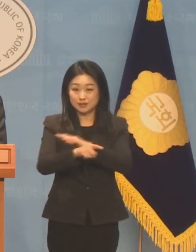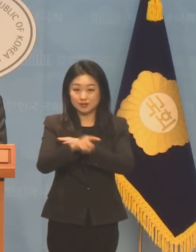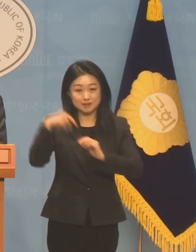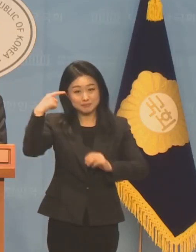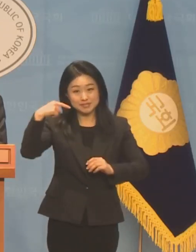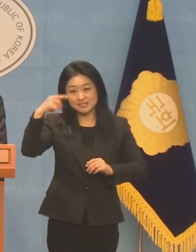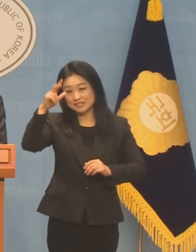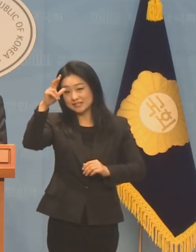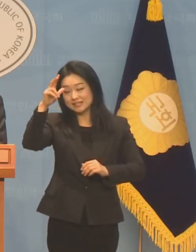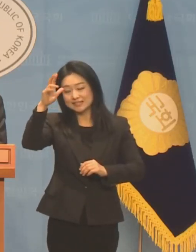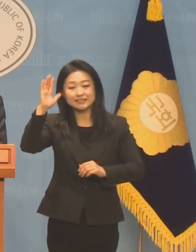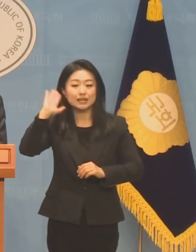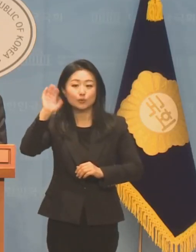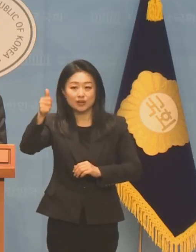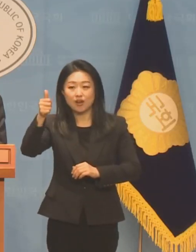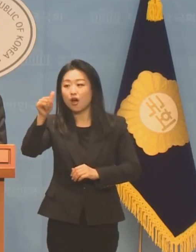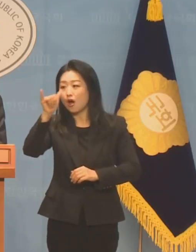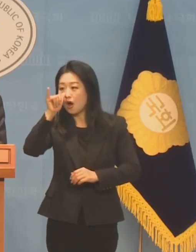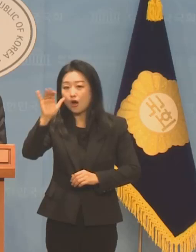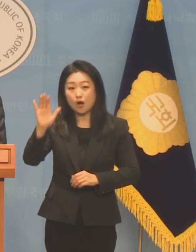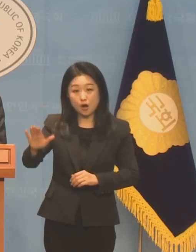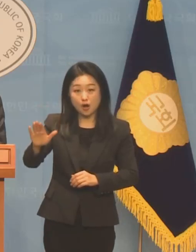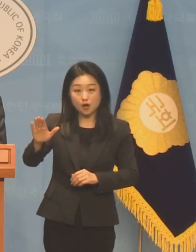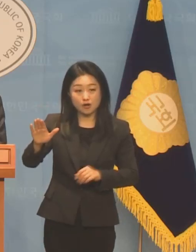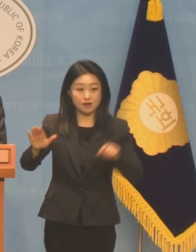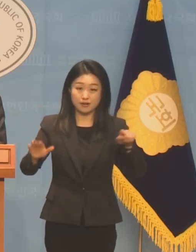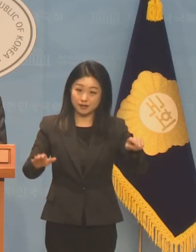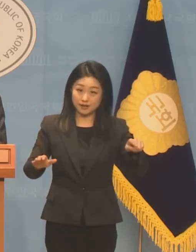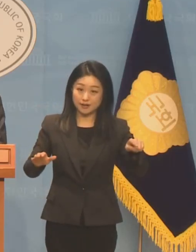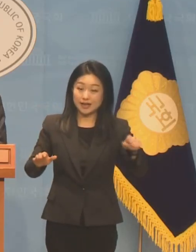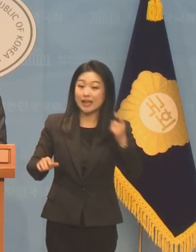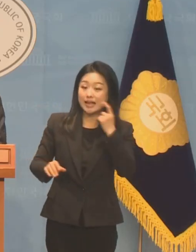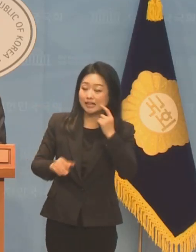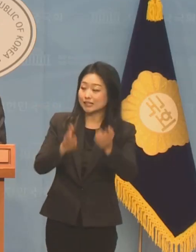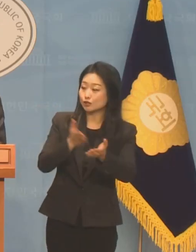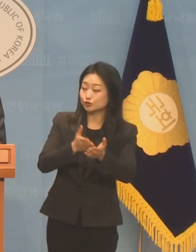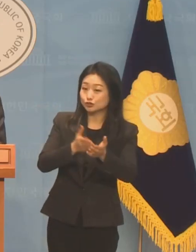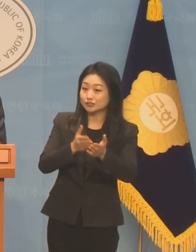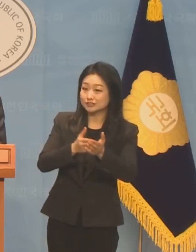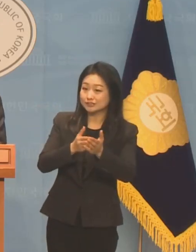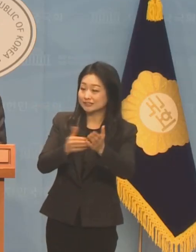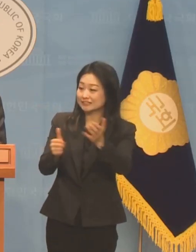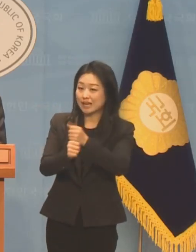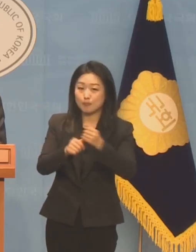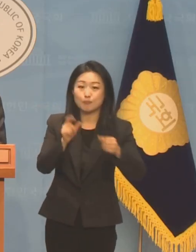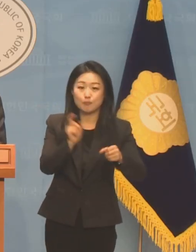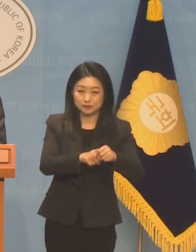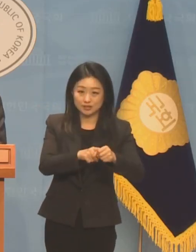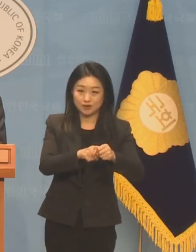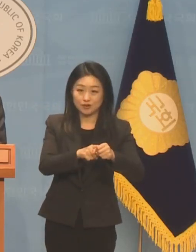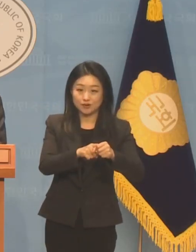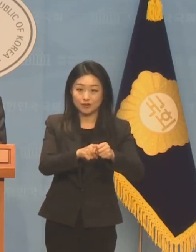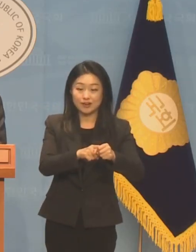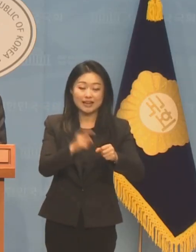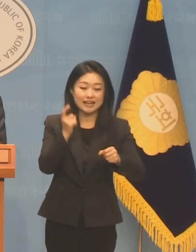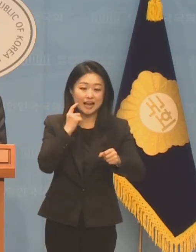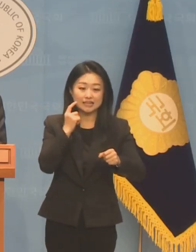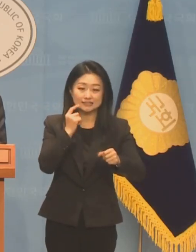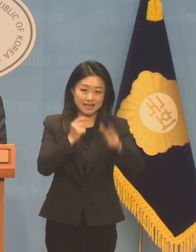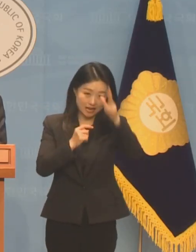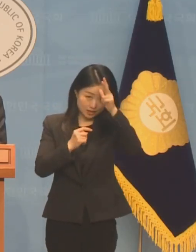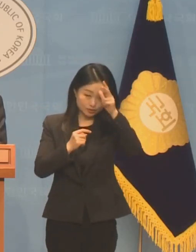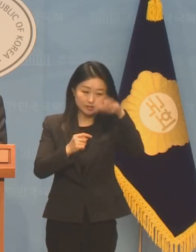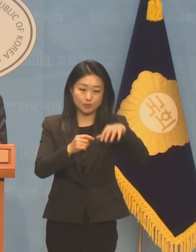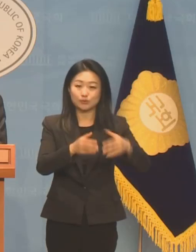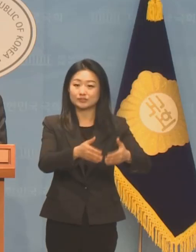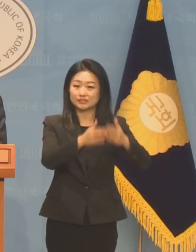대통령이 있었습니다. 또 다른 한쪽에서 가짜뉴스 때려잡겠다고 공당이 가짜 파출소를